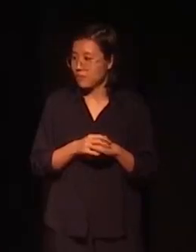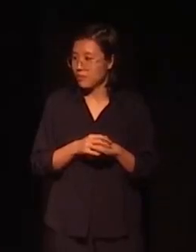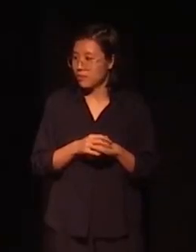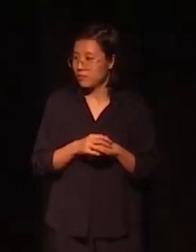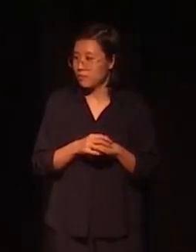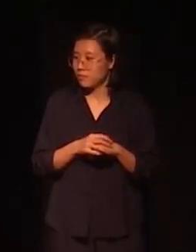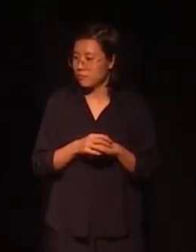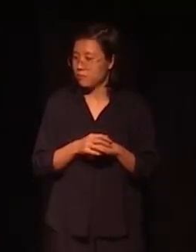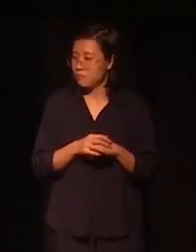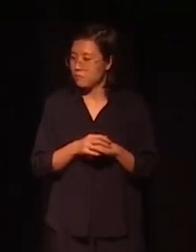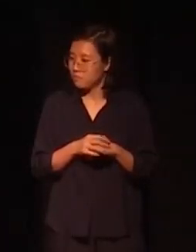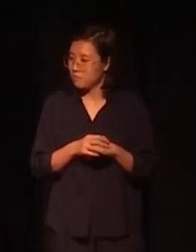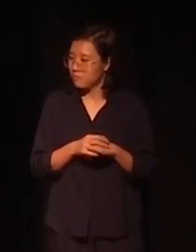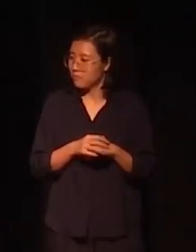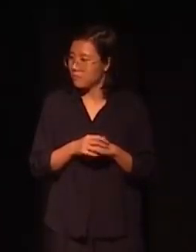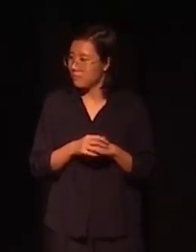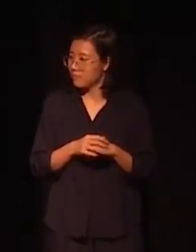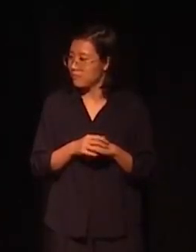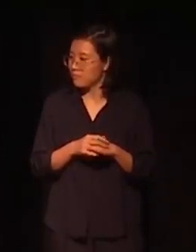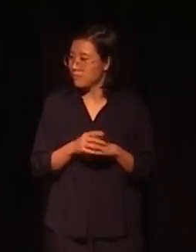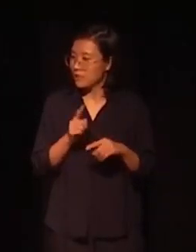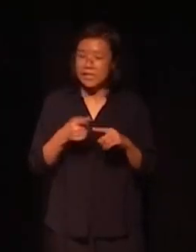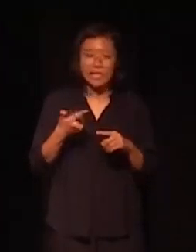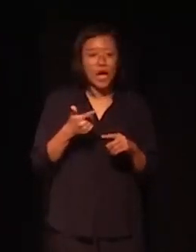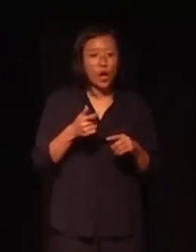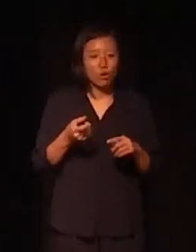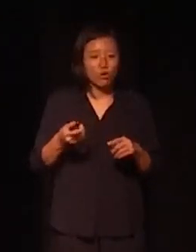what is it? 金白 is